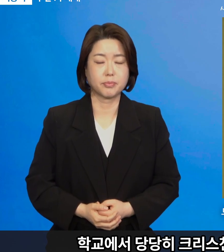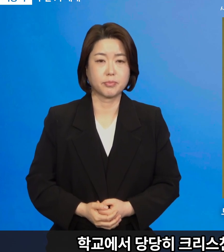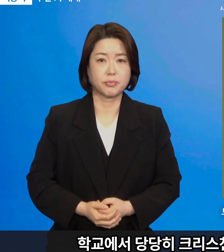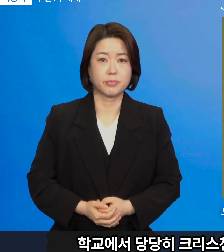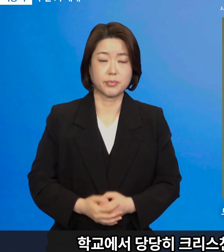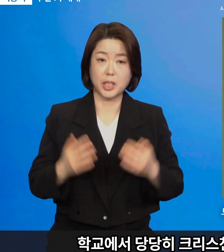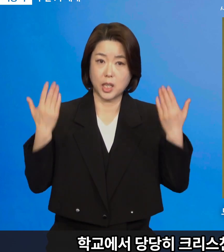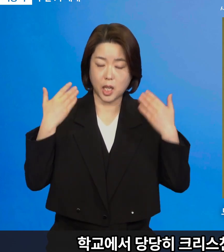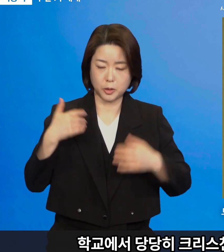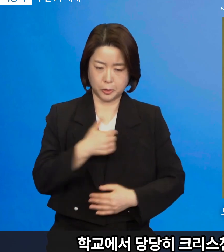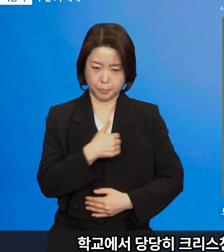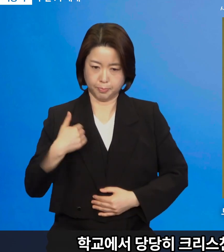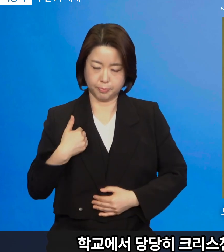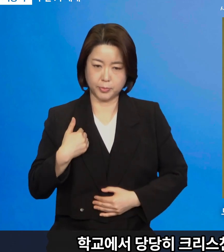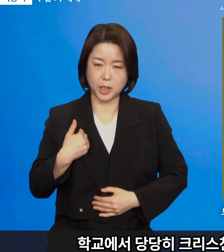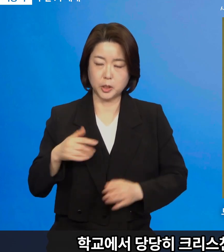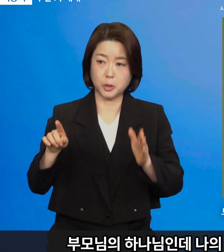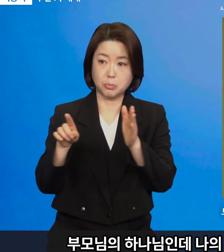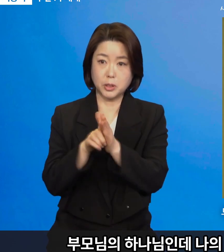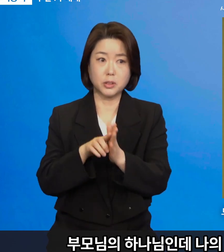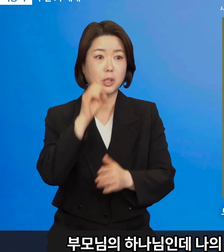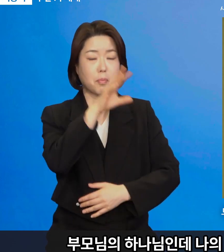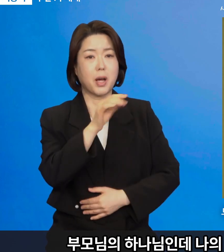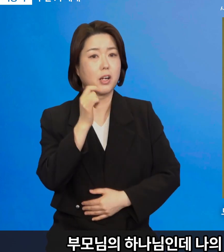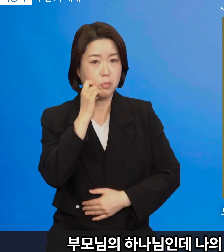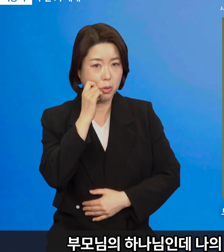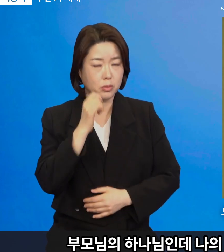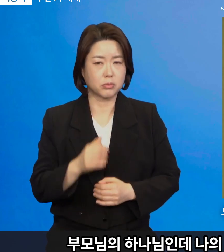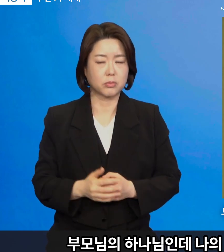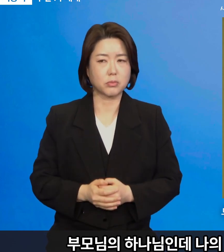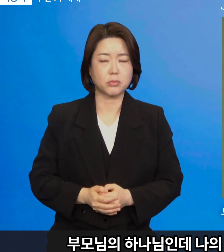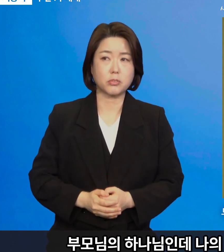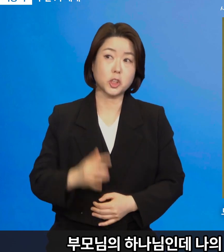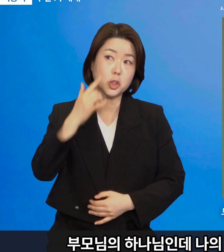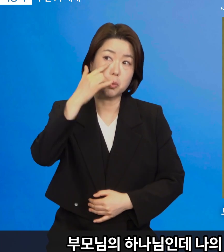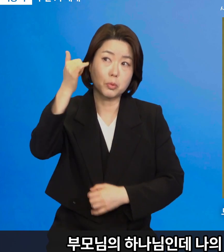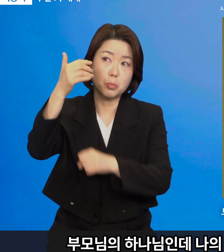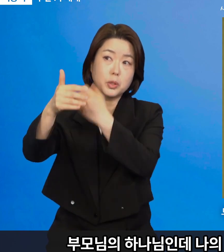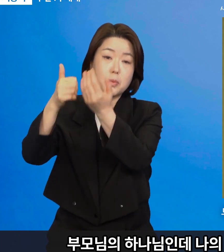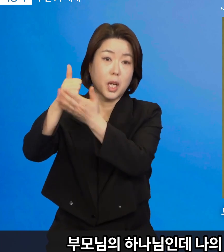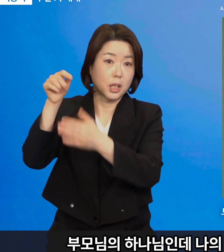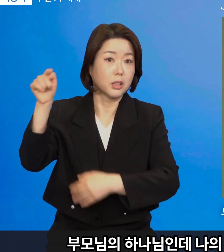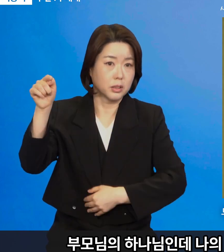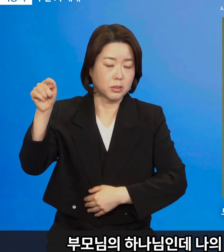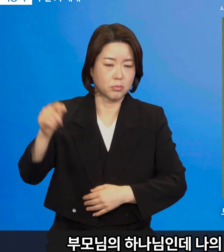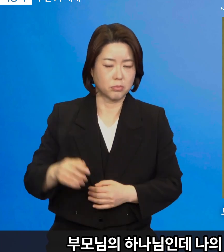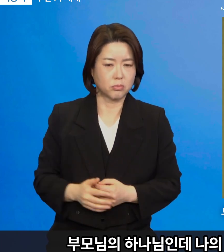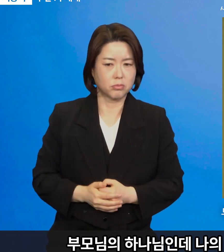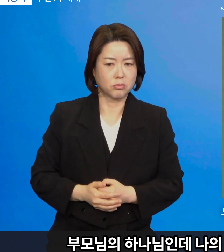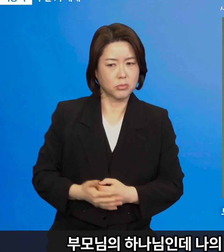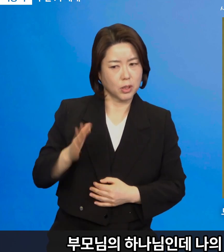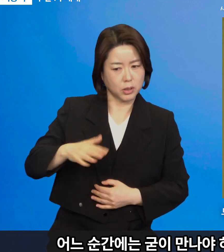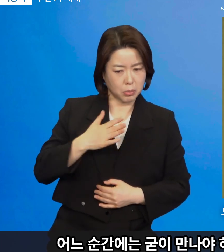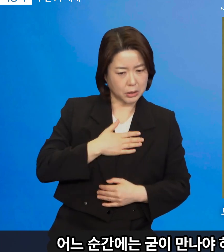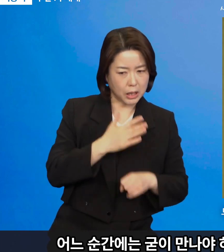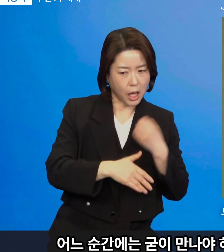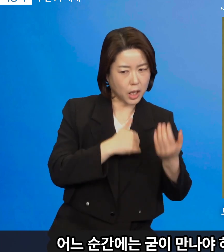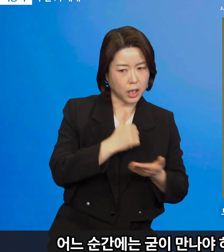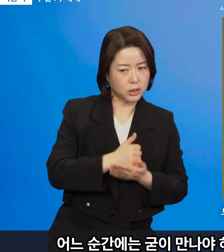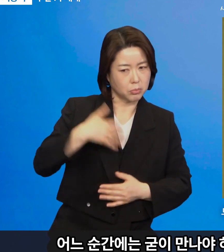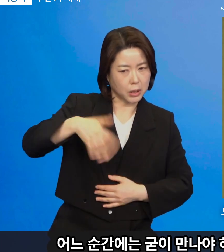학교에서 당당히 크리스천이라고 말하지 못합니다. 부모님의 하나님인데 나의 하나님이 아직 되지 못해서